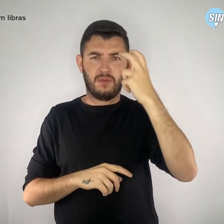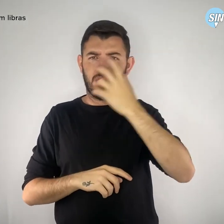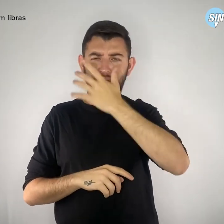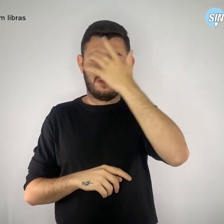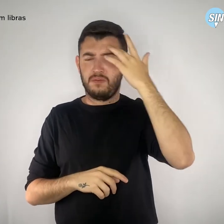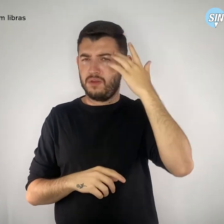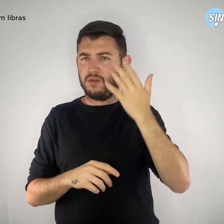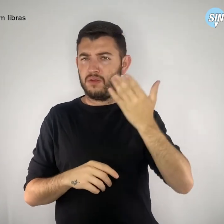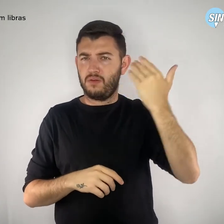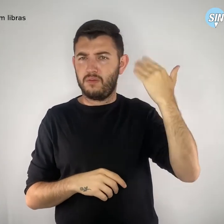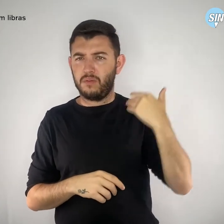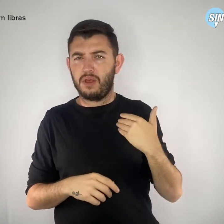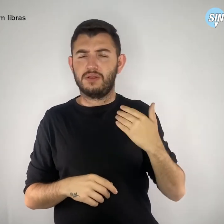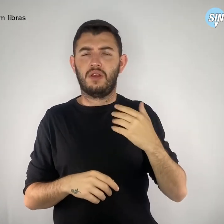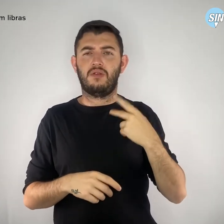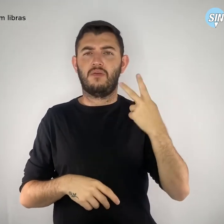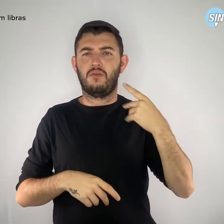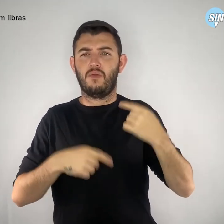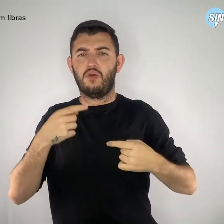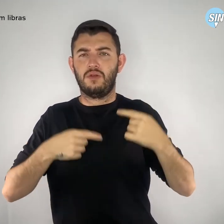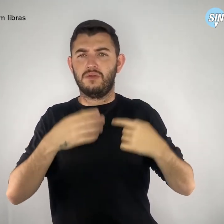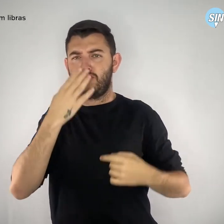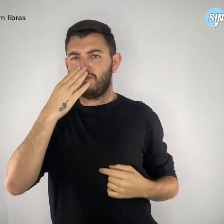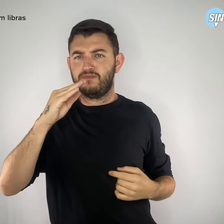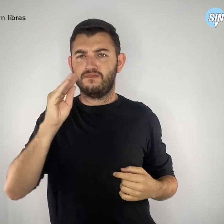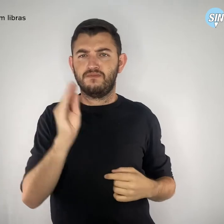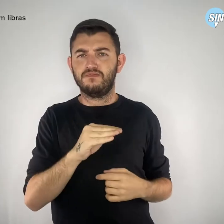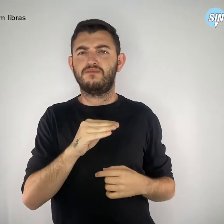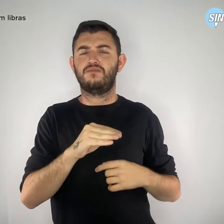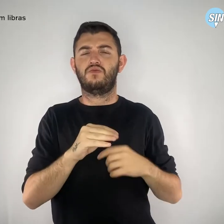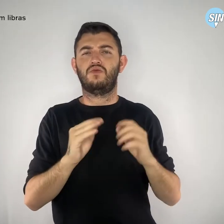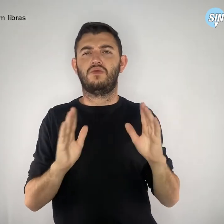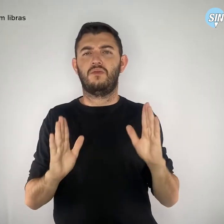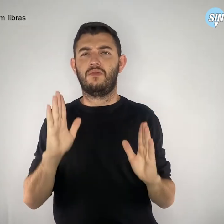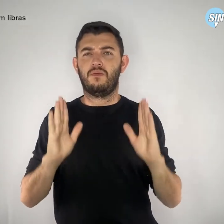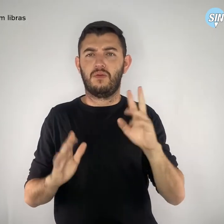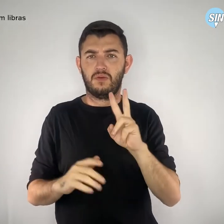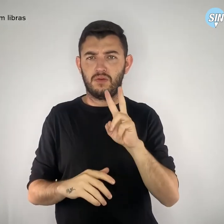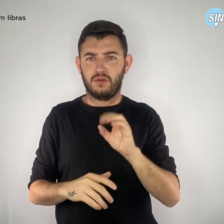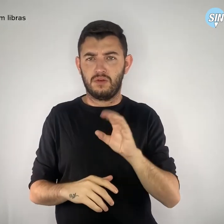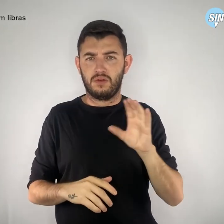ignoradas pelos políticos durante mais de 500 anos de história do Brasil.